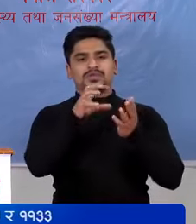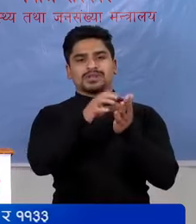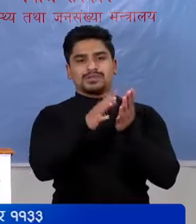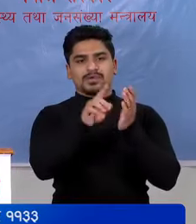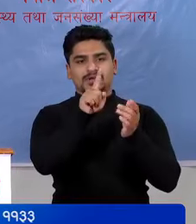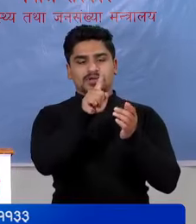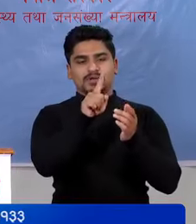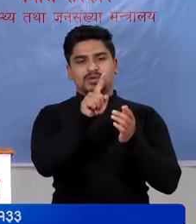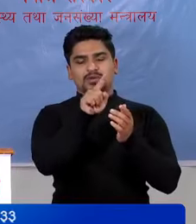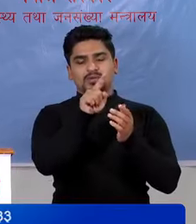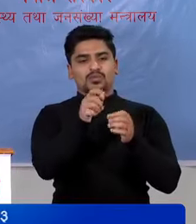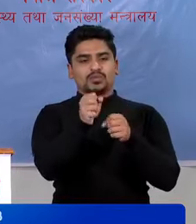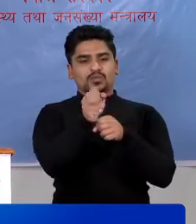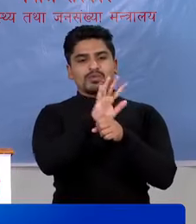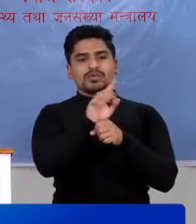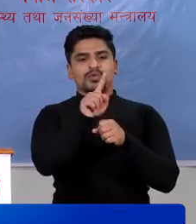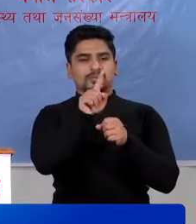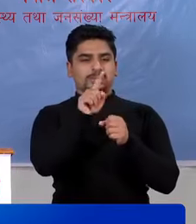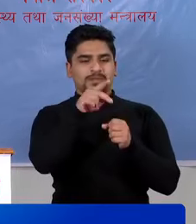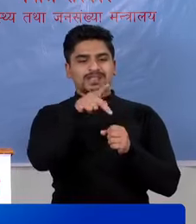-19 को PCR टेस्ट